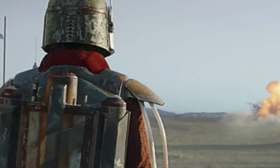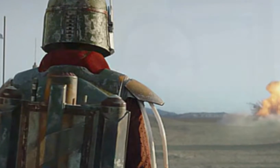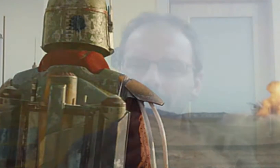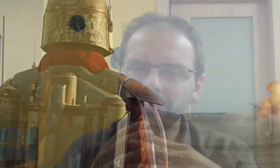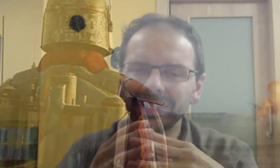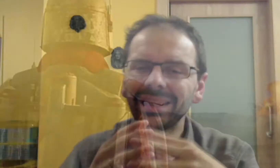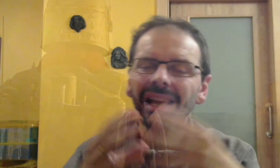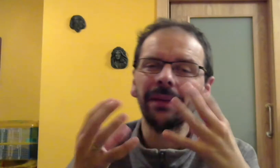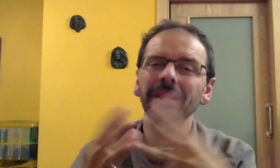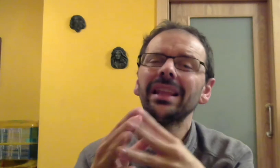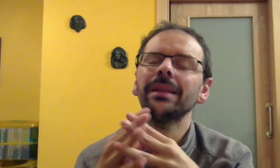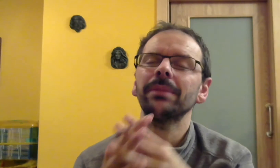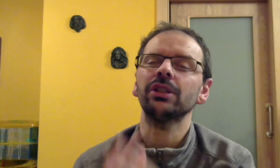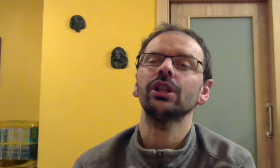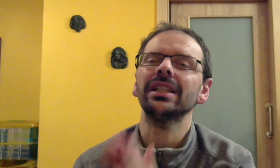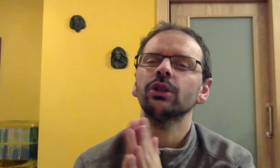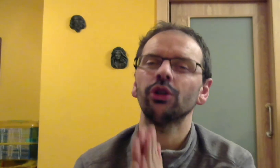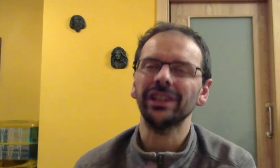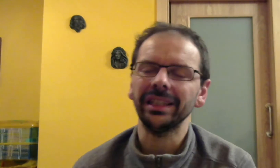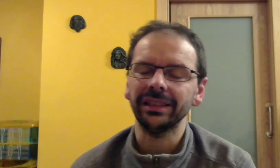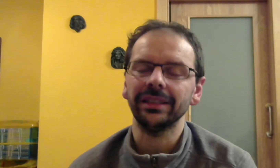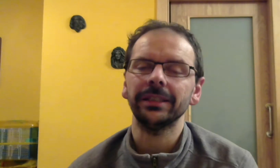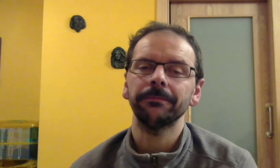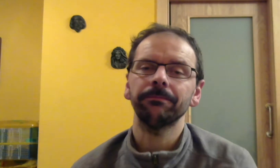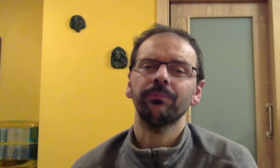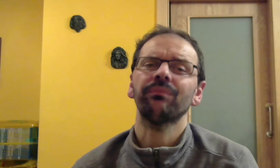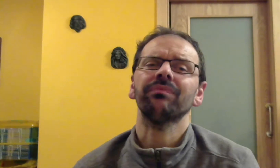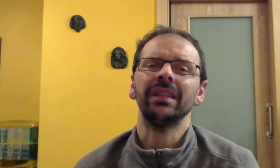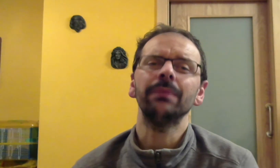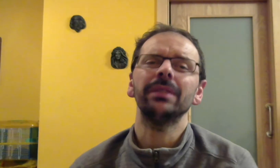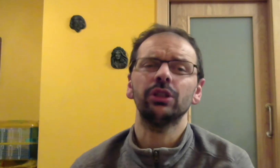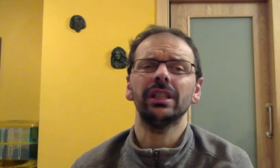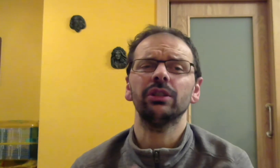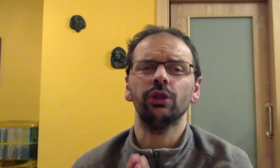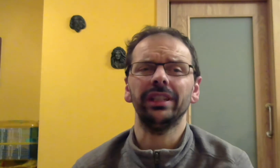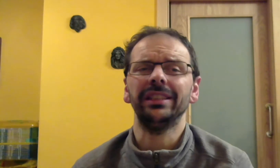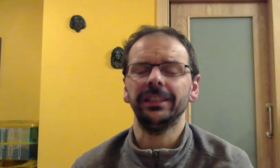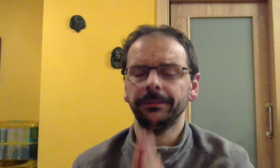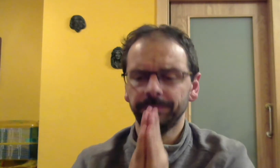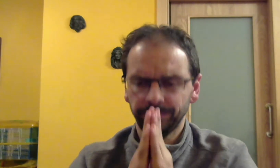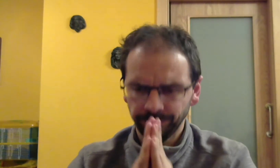cómo afecta a la vida de personas corrientes, ¿eh? Personas corrientes,